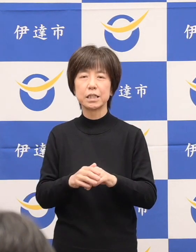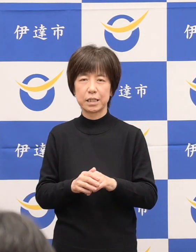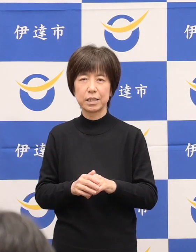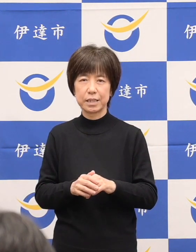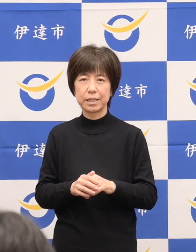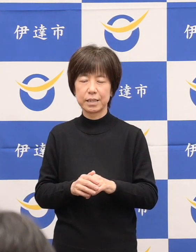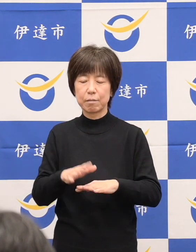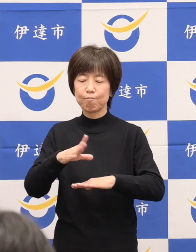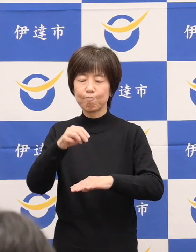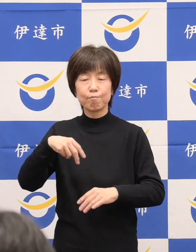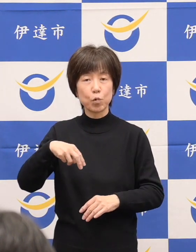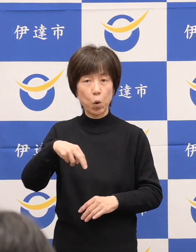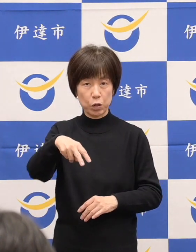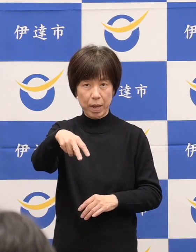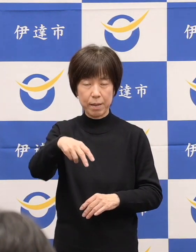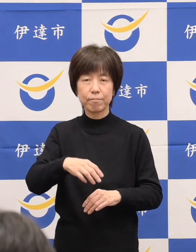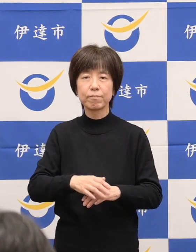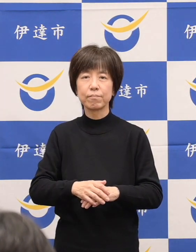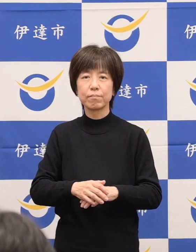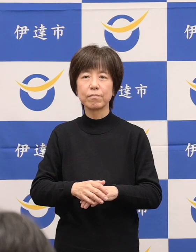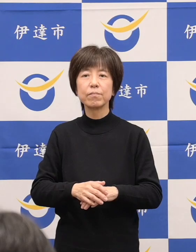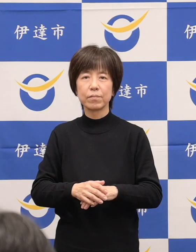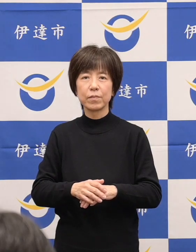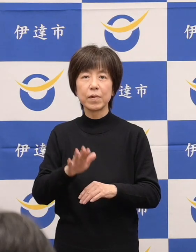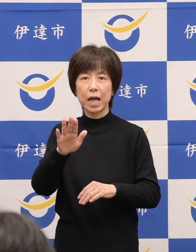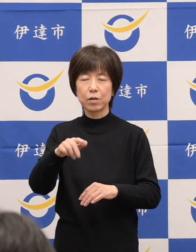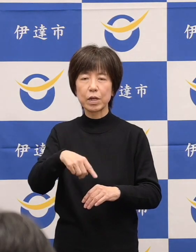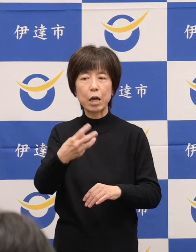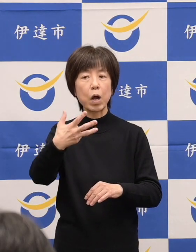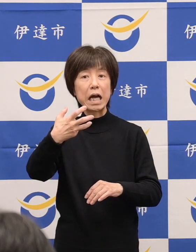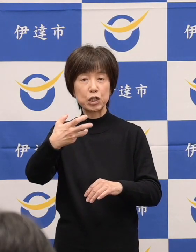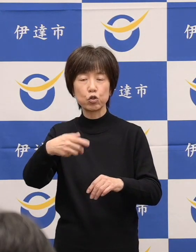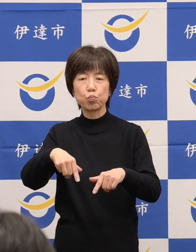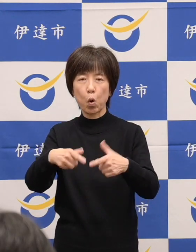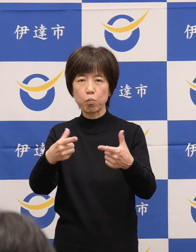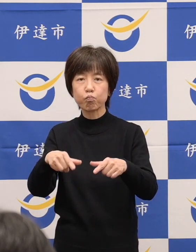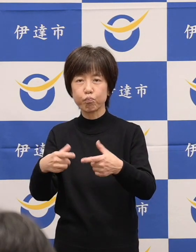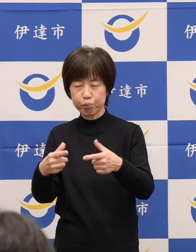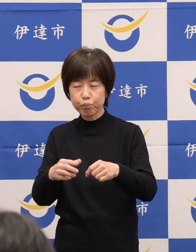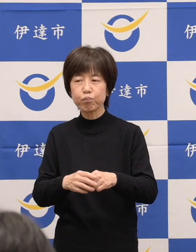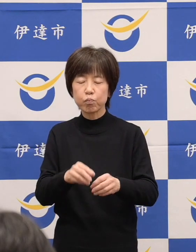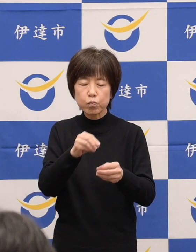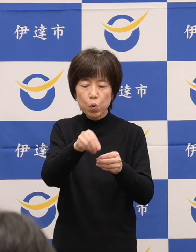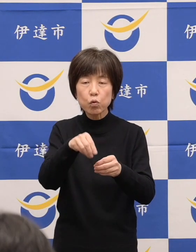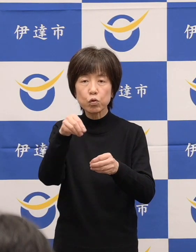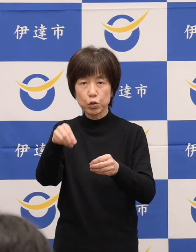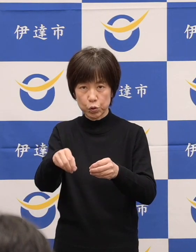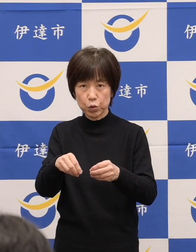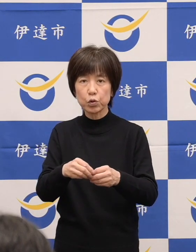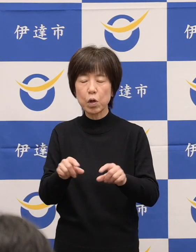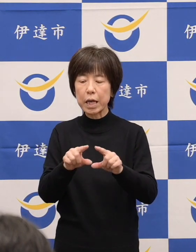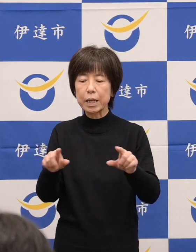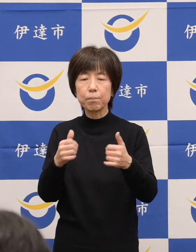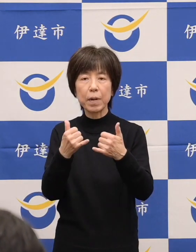め、その後に180本相当の数ですので一般の方にも参加をいただいて植樹をしてまいりたいと考えています。